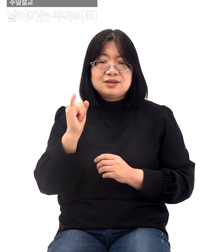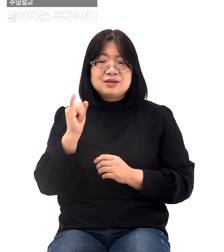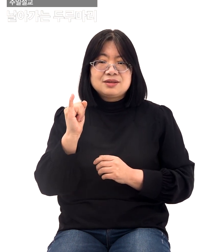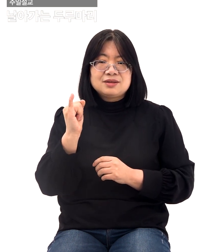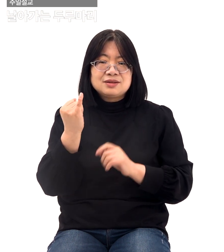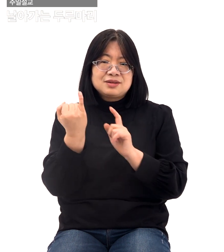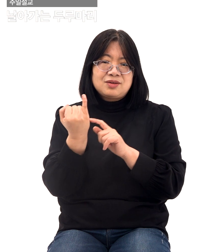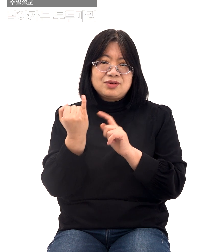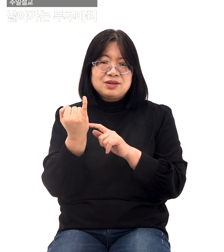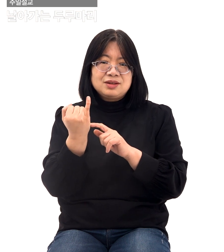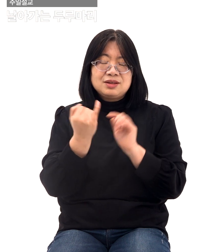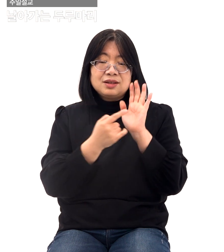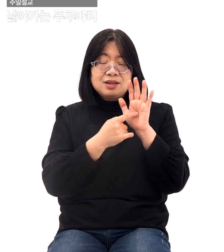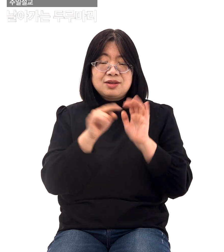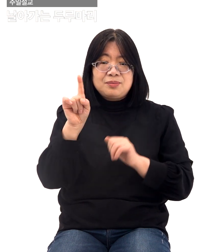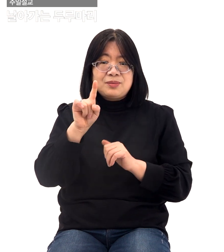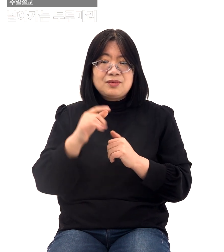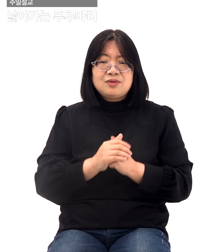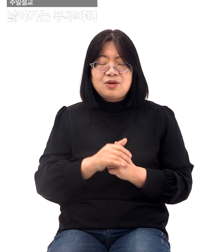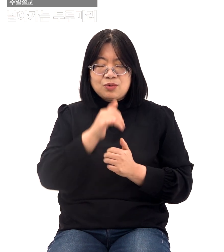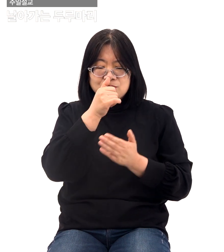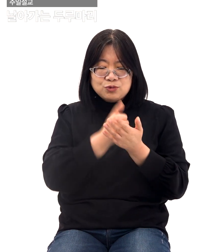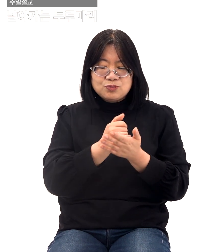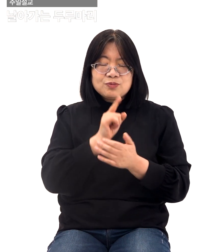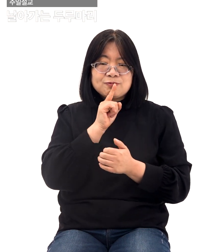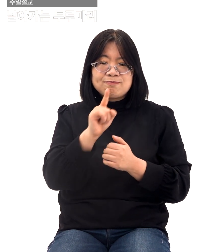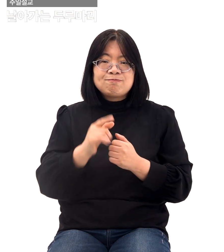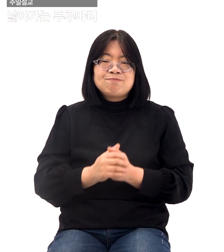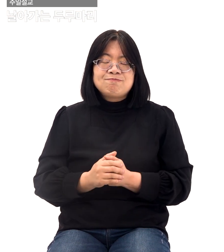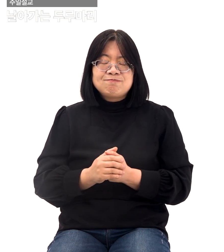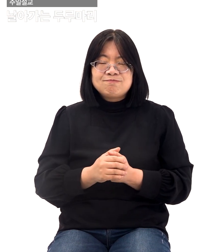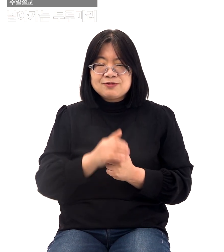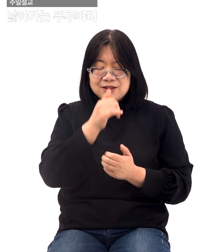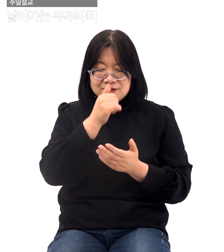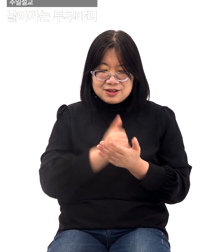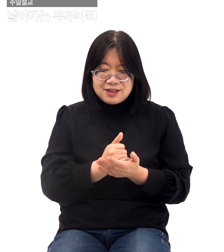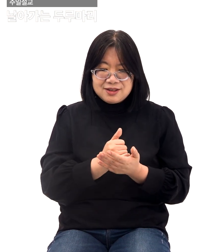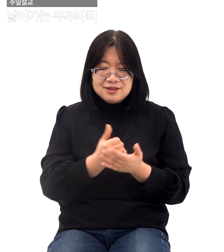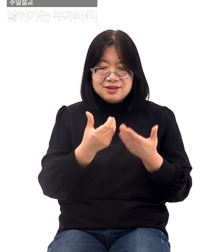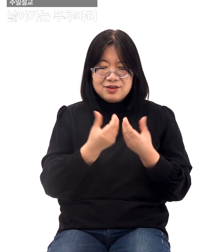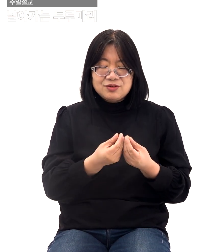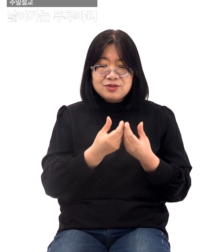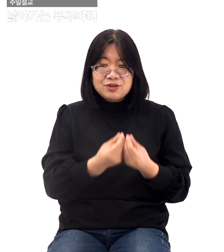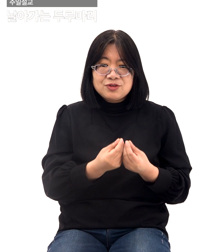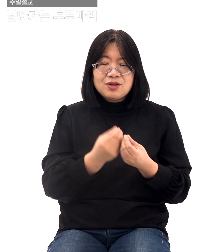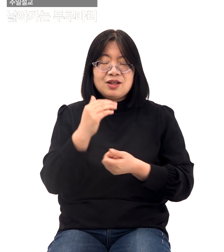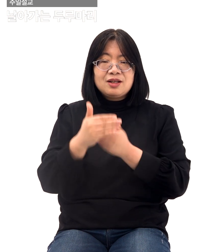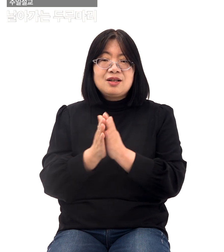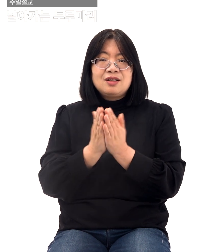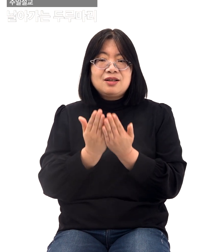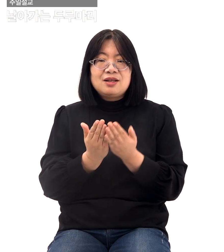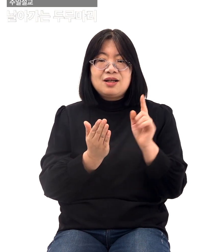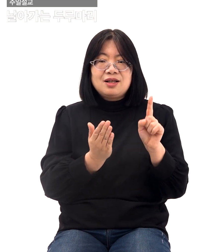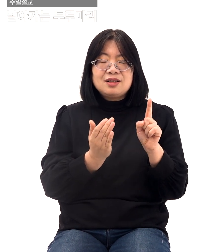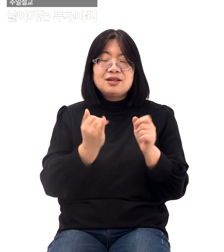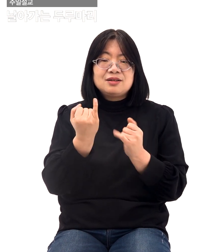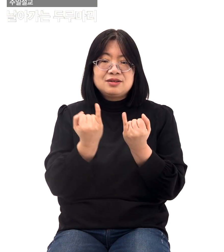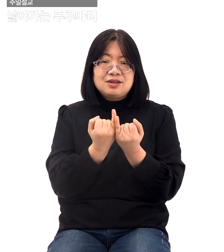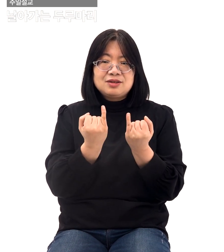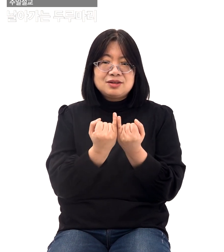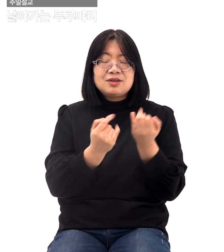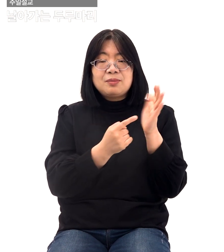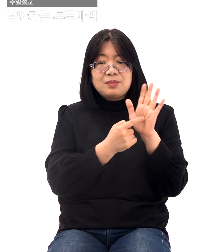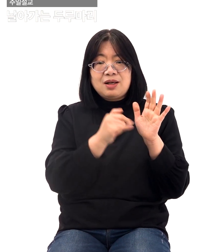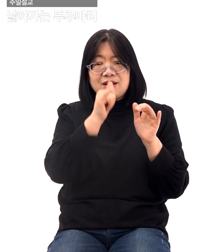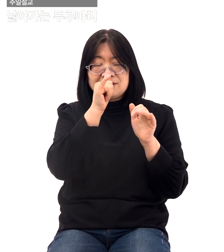뭘 상징할까요? 죄를 얘기합니다. 죄를 은유적으로 성경에서는 한 여인으로